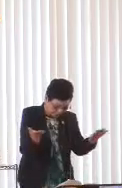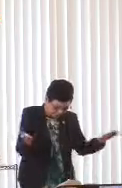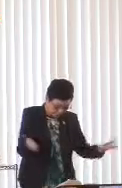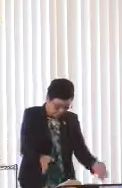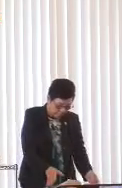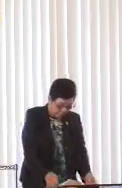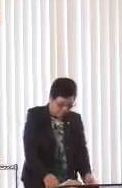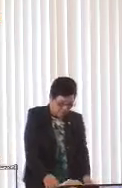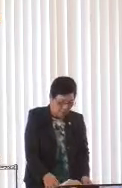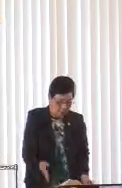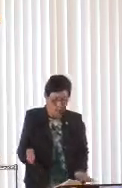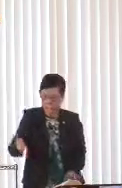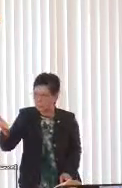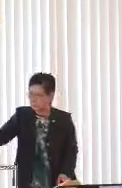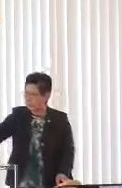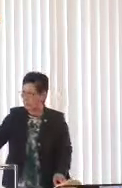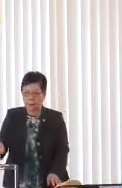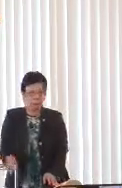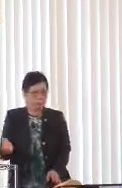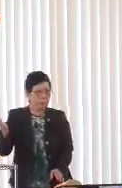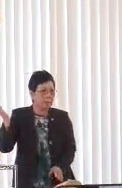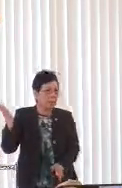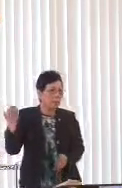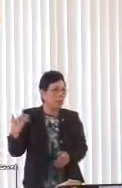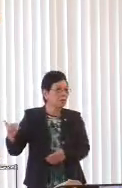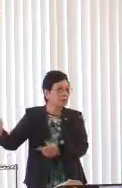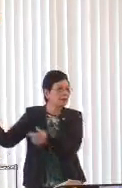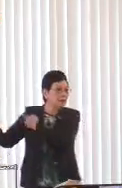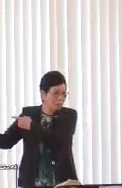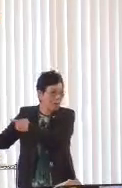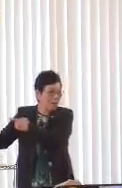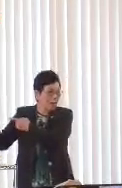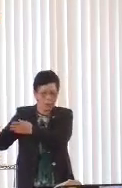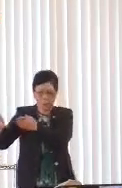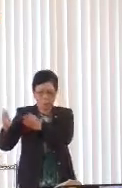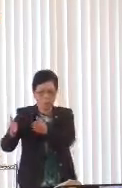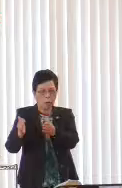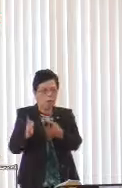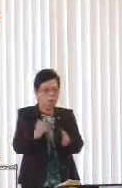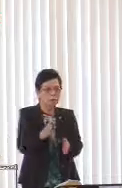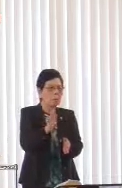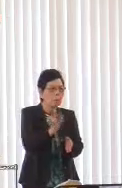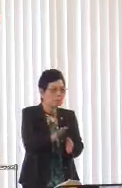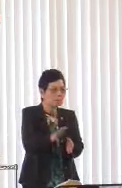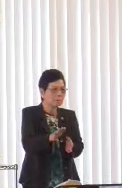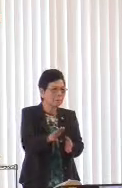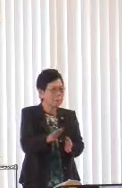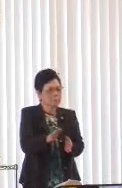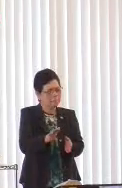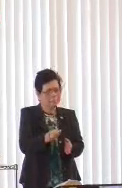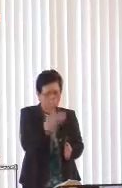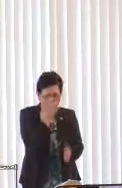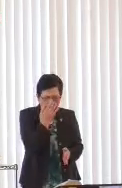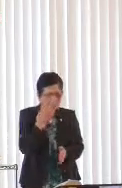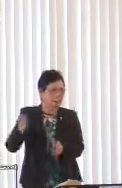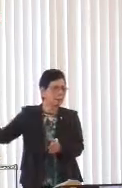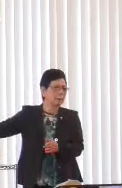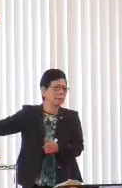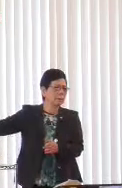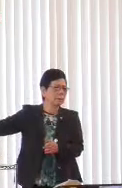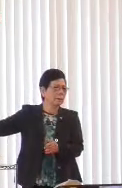私自身はですね、この備えて待つというのが非常に苦手なタイプで、